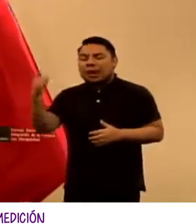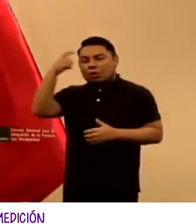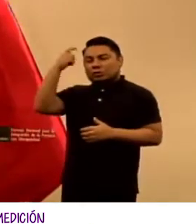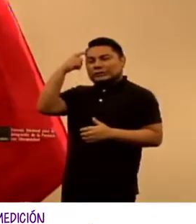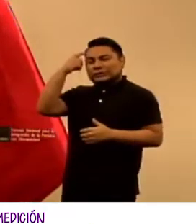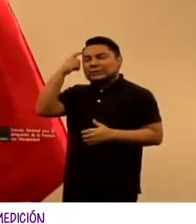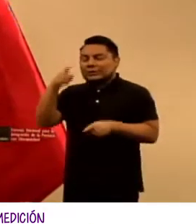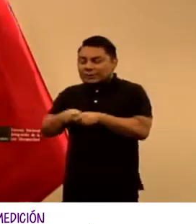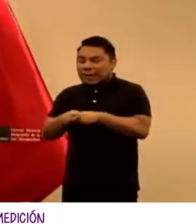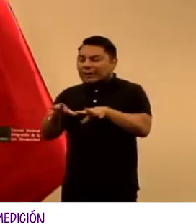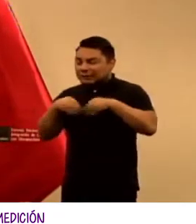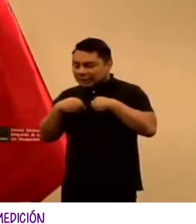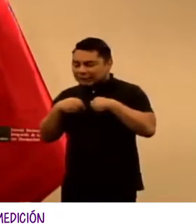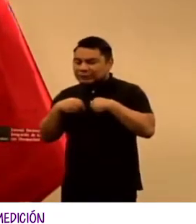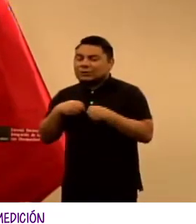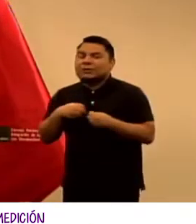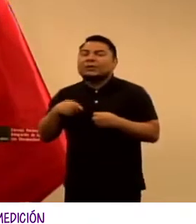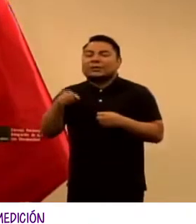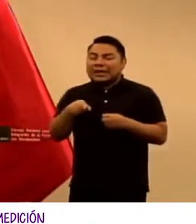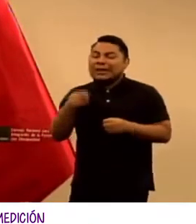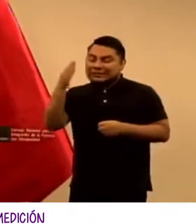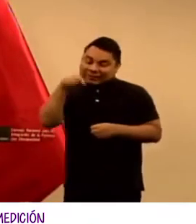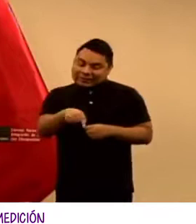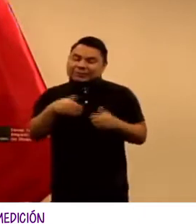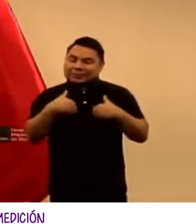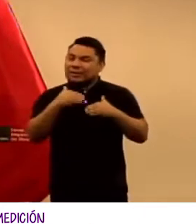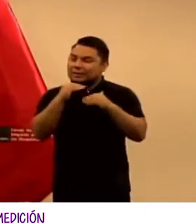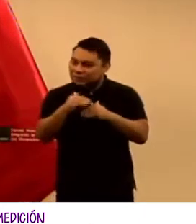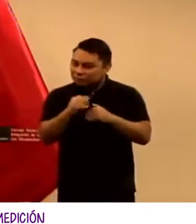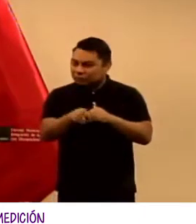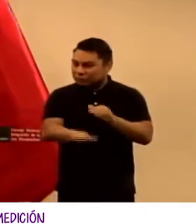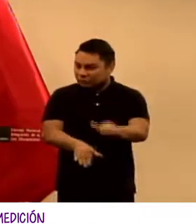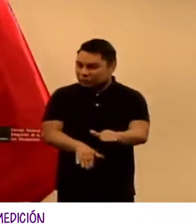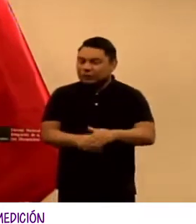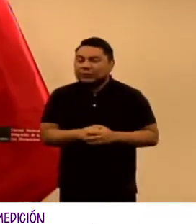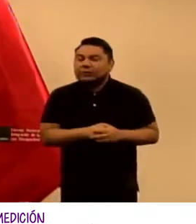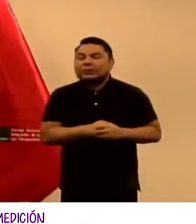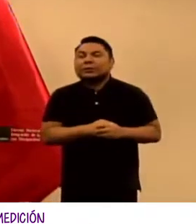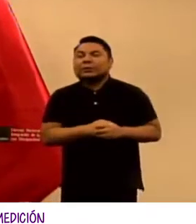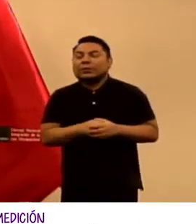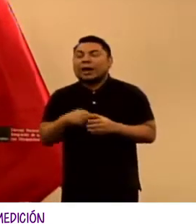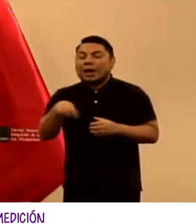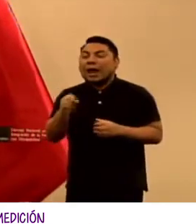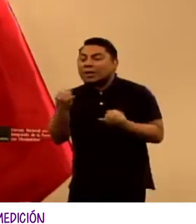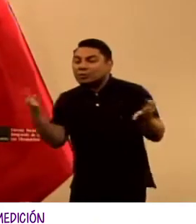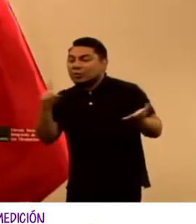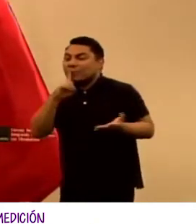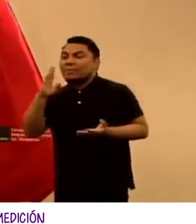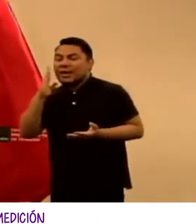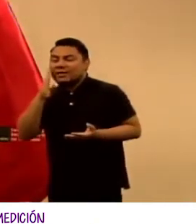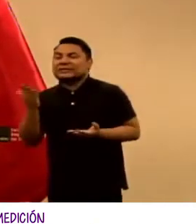conciencia y aceptación de eventuales limitaciones funcionales que tenga el niño, ¿no? Hay algunos padres